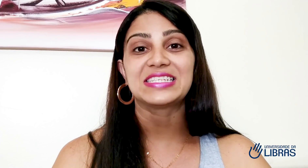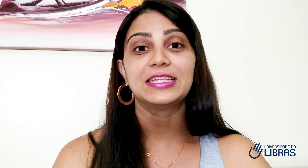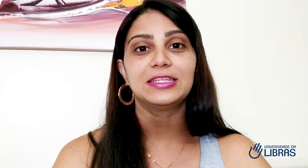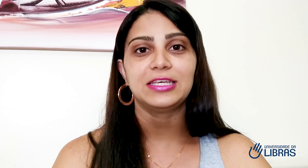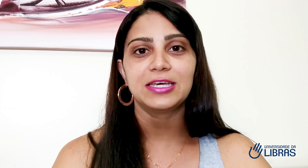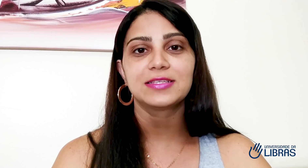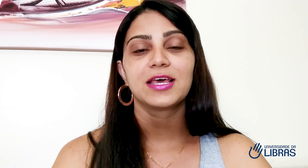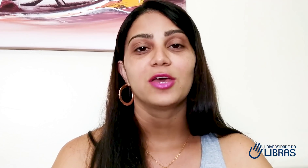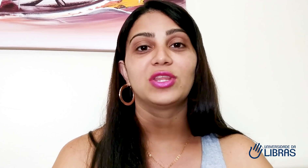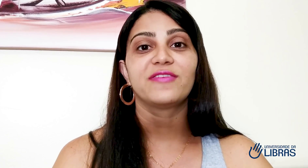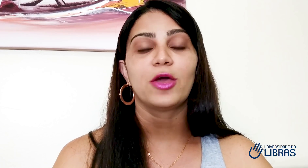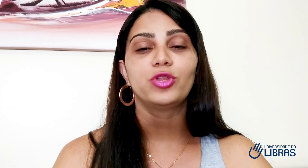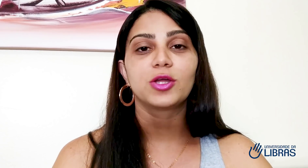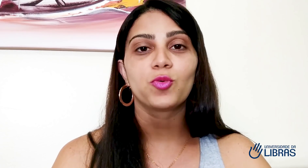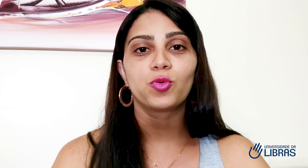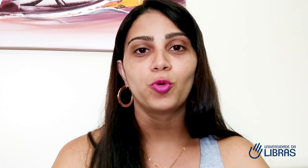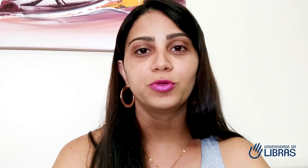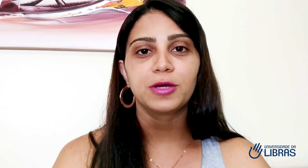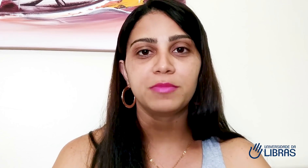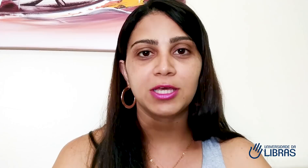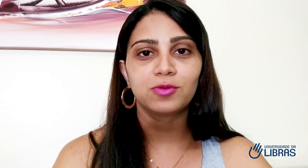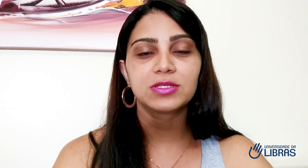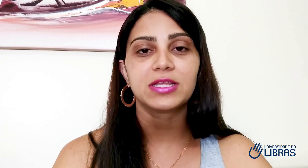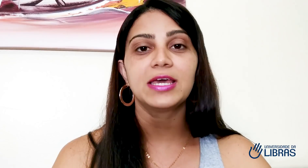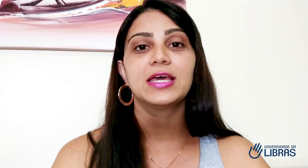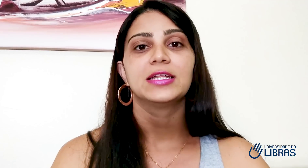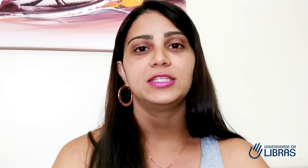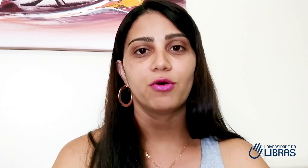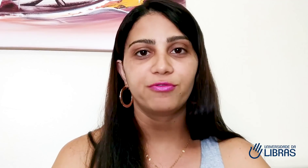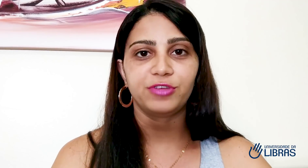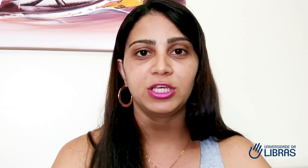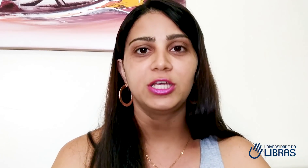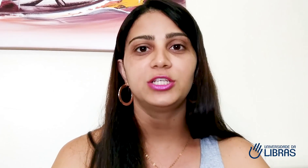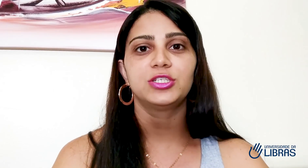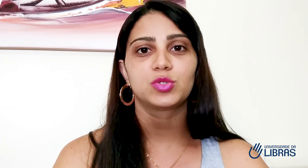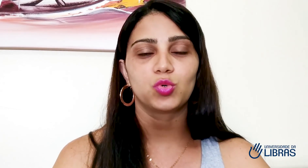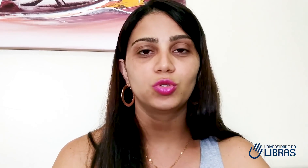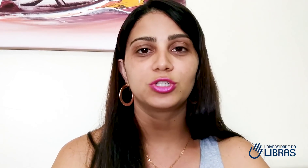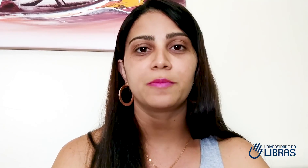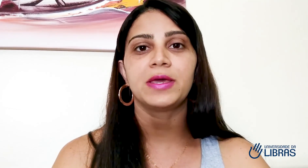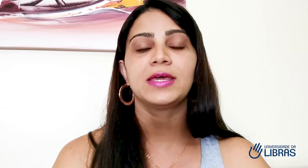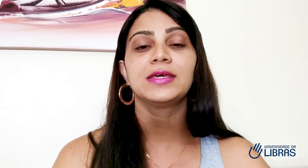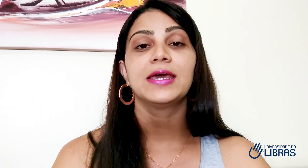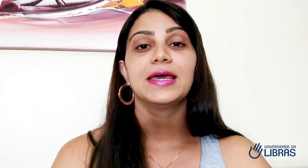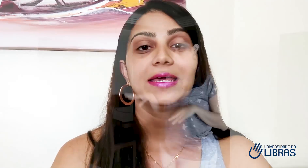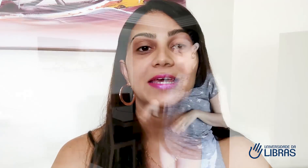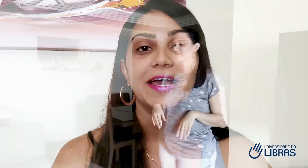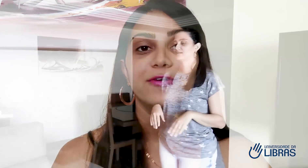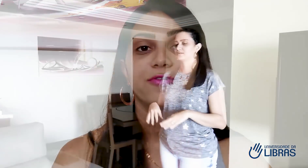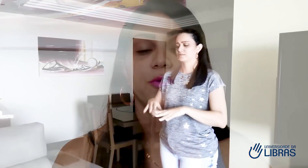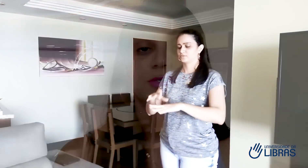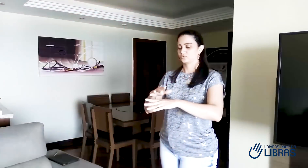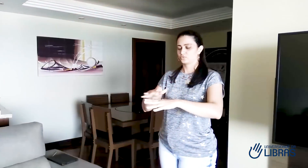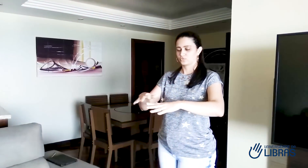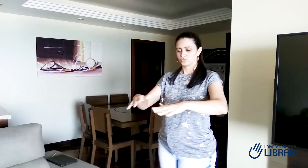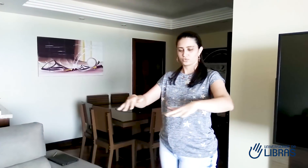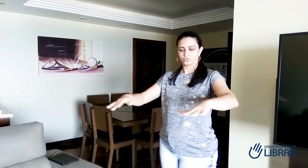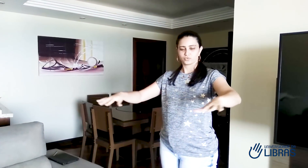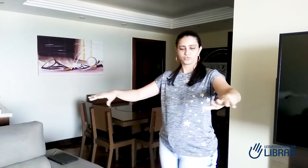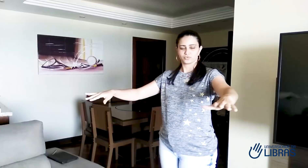17 dias, eu estava reunida com um grupo de amigos, né? Tinha ouvintes, surdos também. E aí, como eu sou psicóloga, eu gosto muito